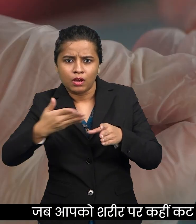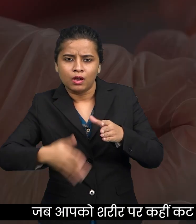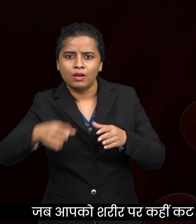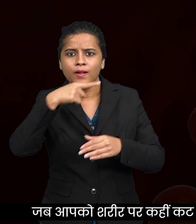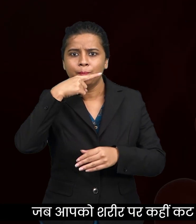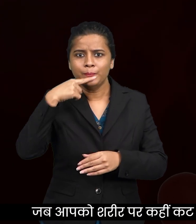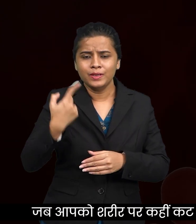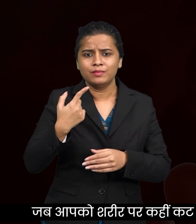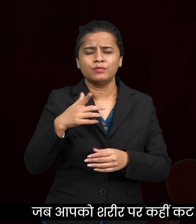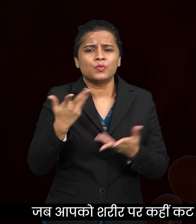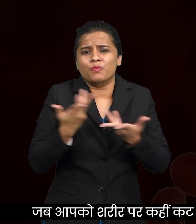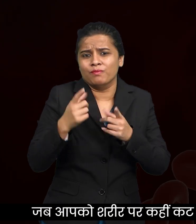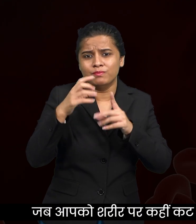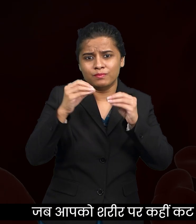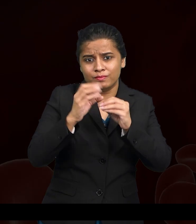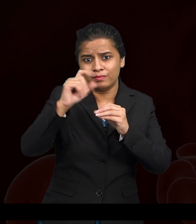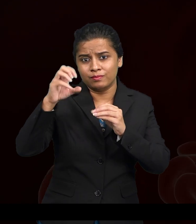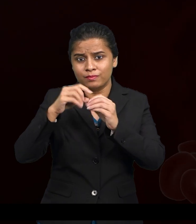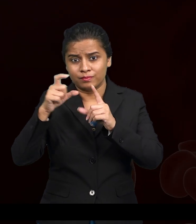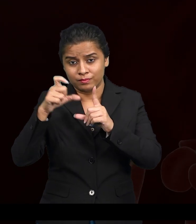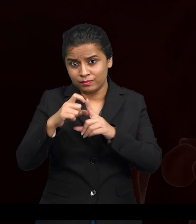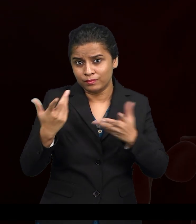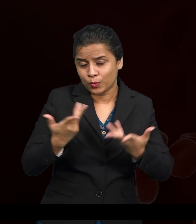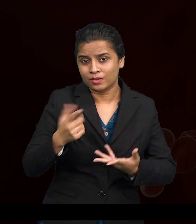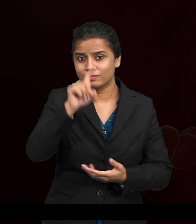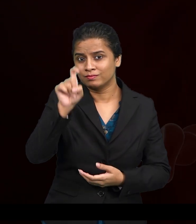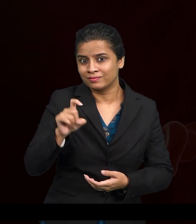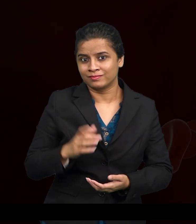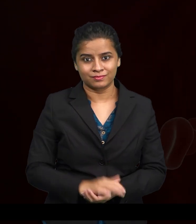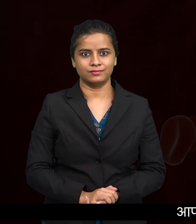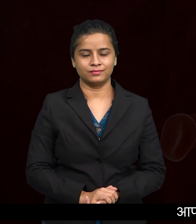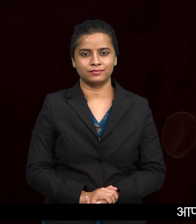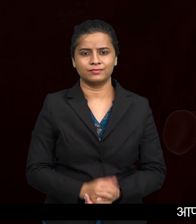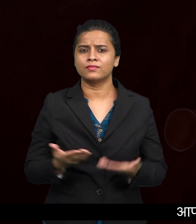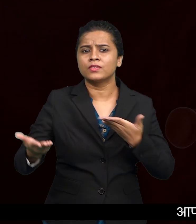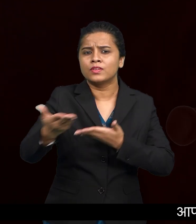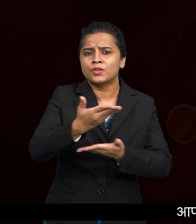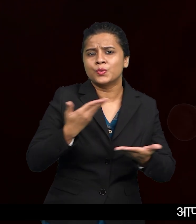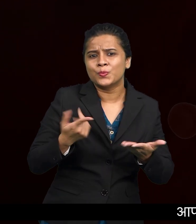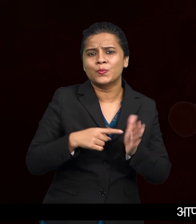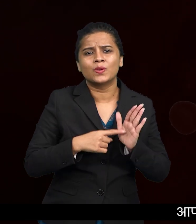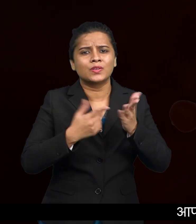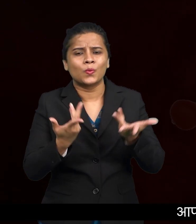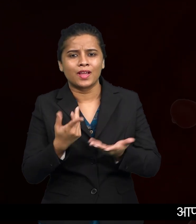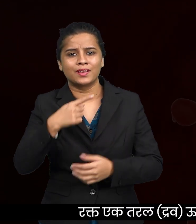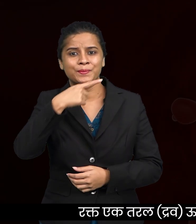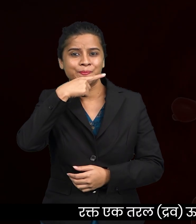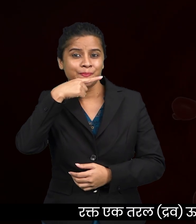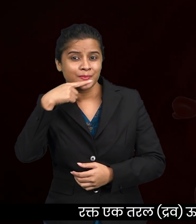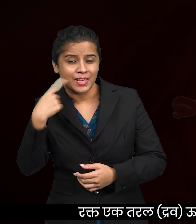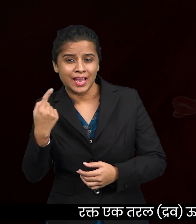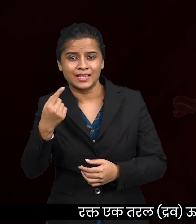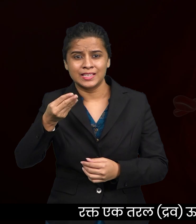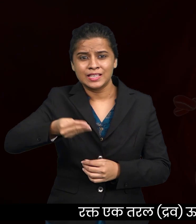देख सकते हैं कि रक्त बहता है। रक्त क्या है? आप कह सकते हैं कि